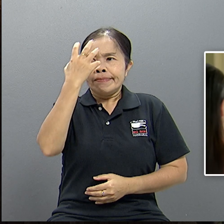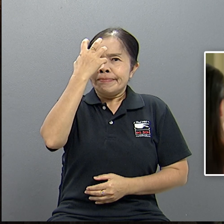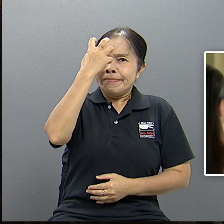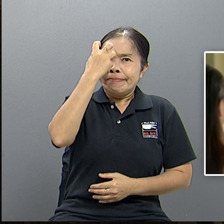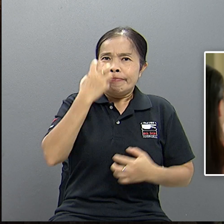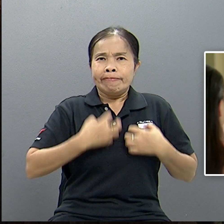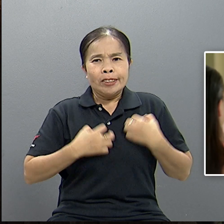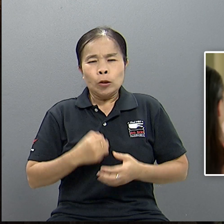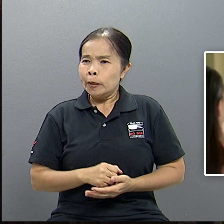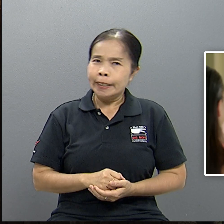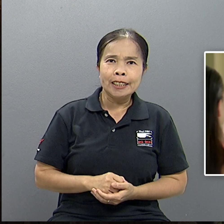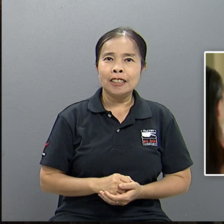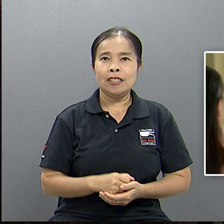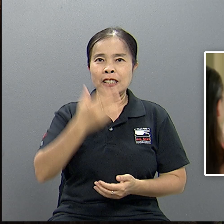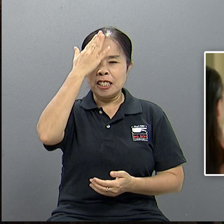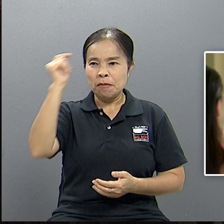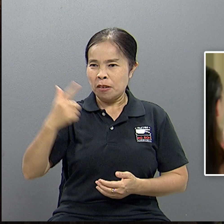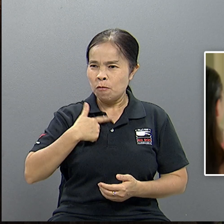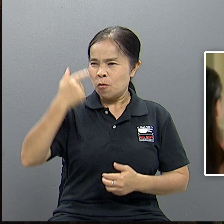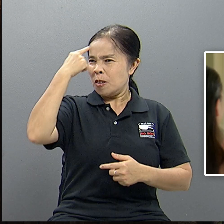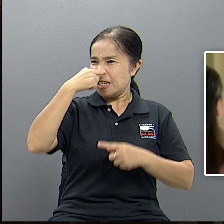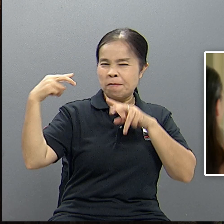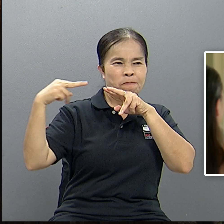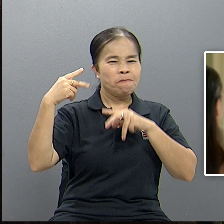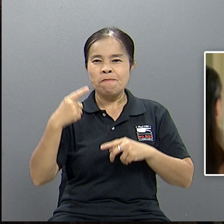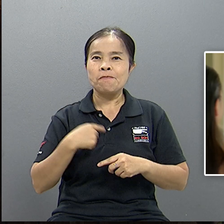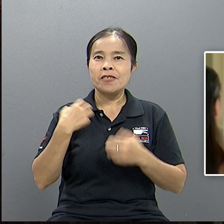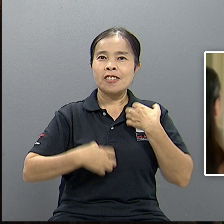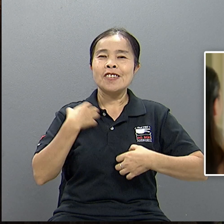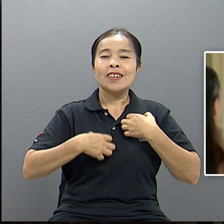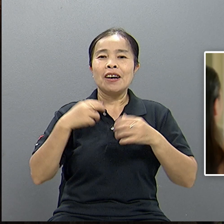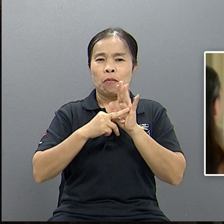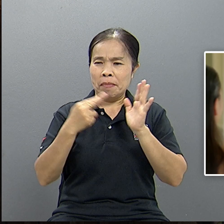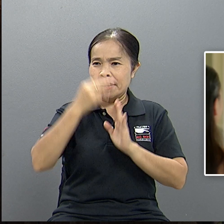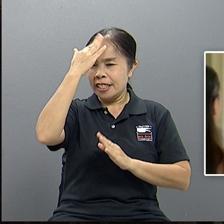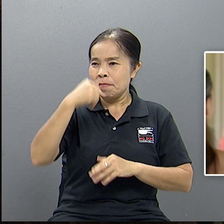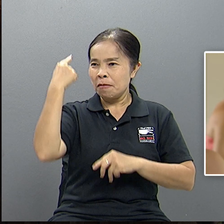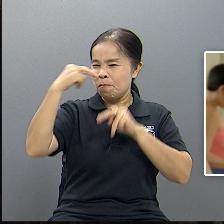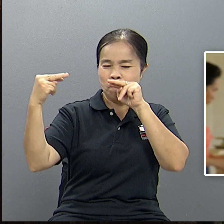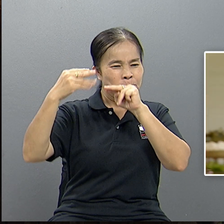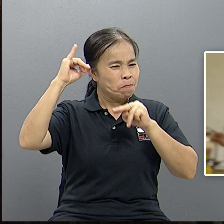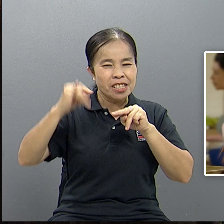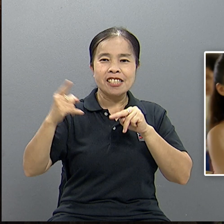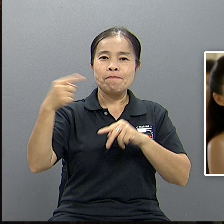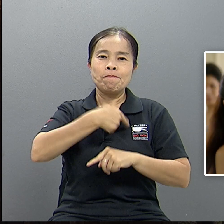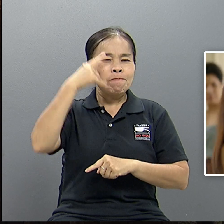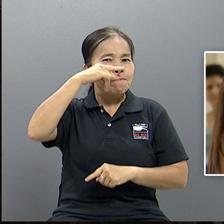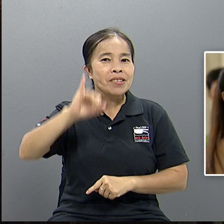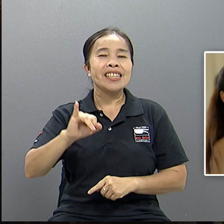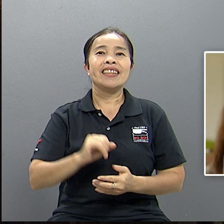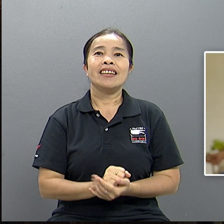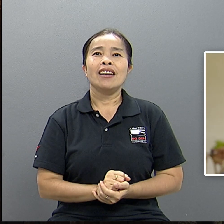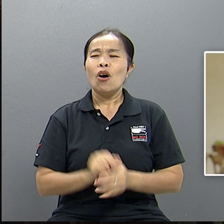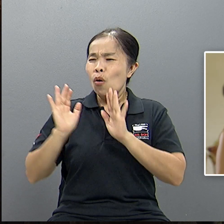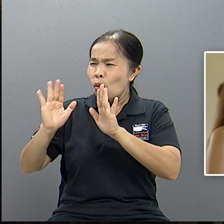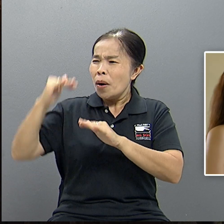มีหน้าล่ะรู้สึกไม่ถูกชะตาซ้ำยังมาตัดหน้าซื้อตุ๊กตาฉันไปอีก พี่วา